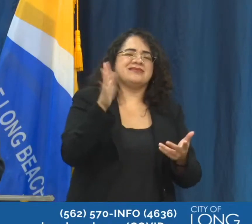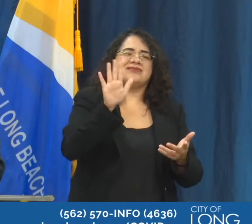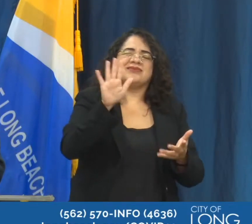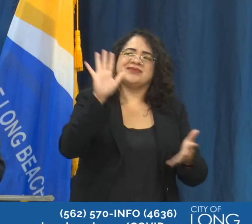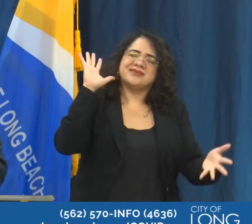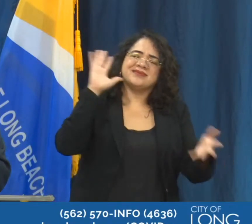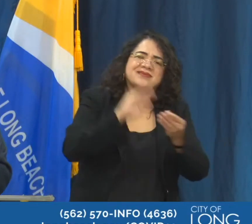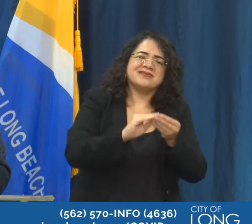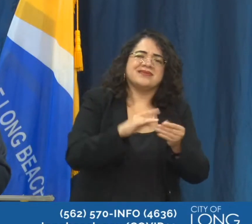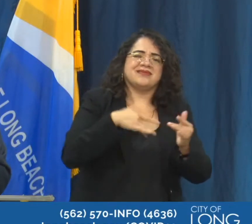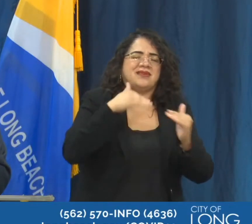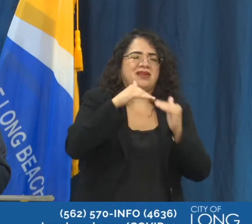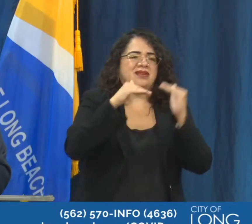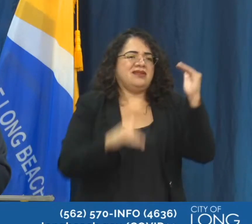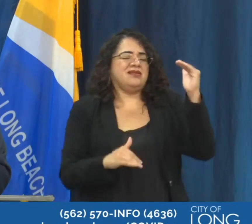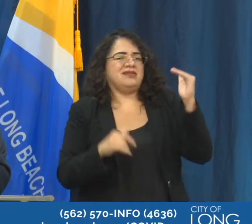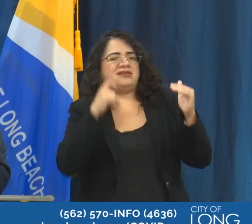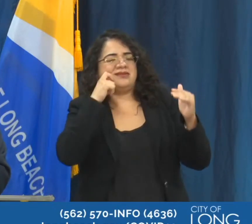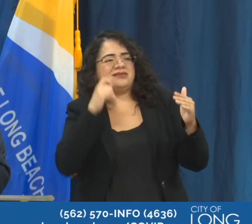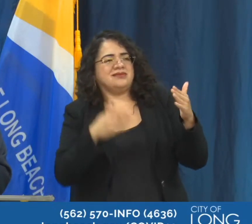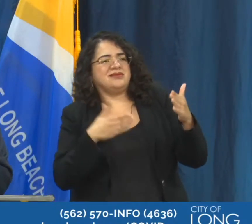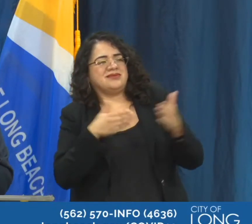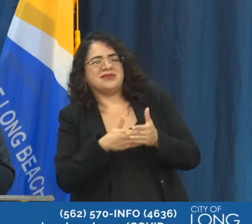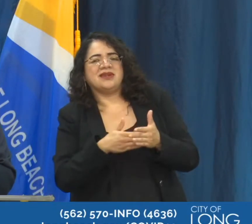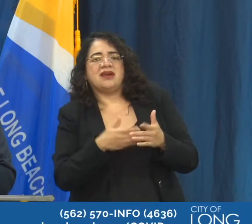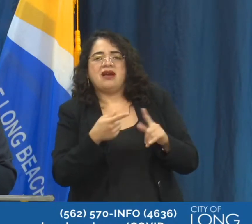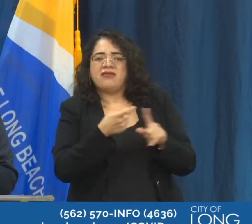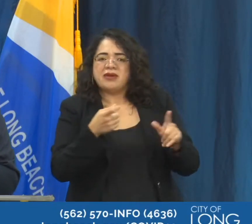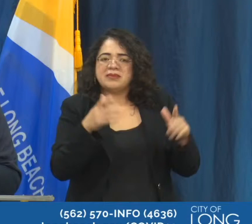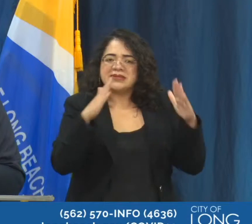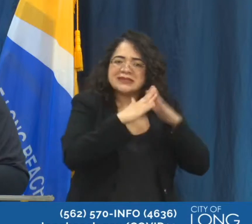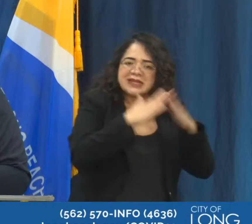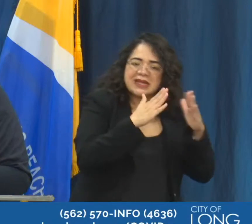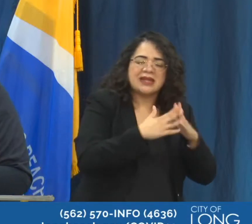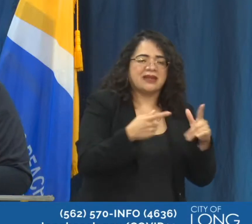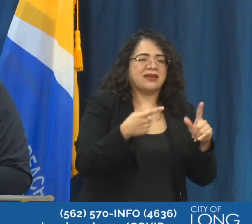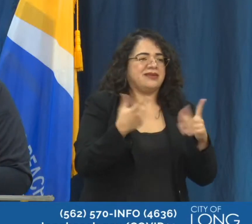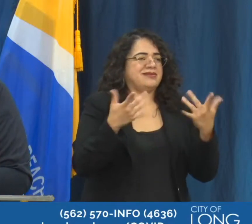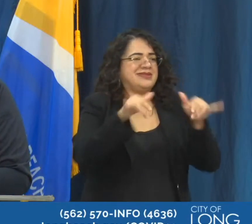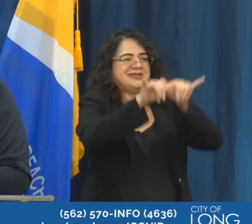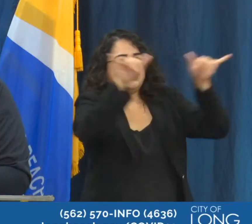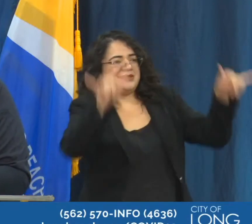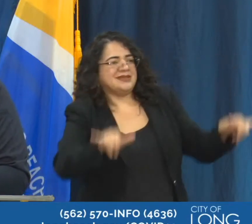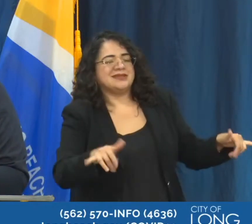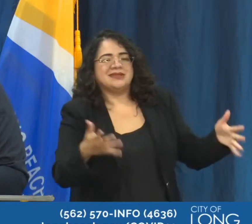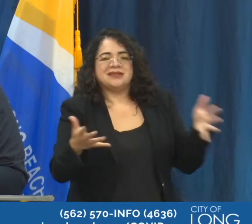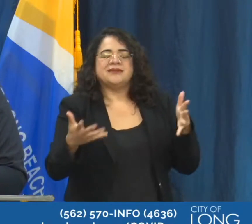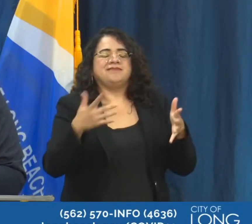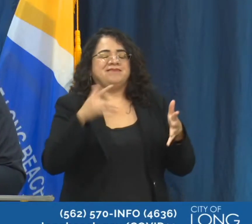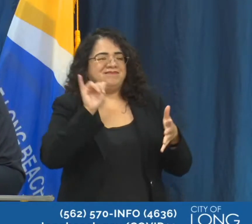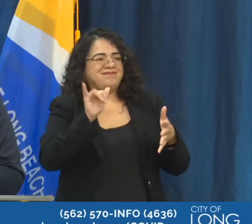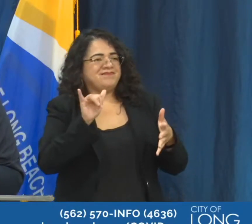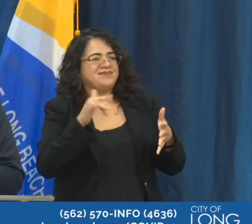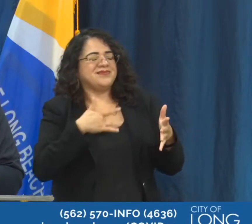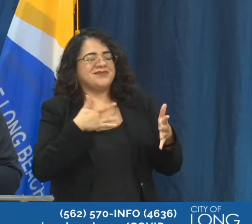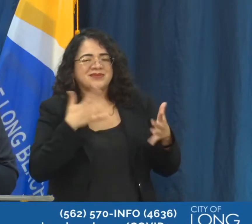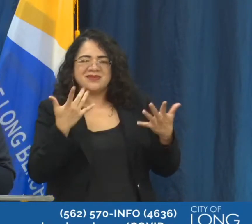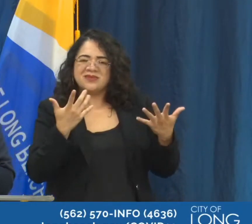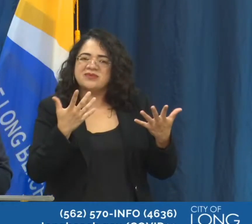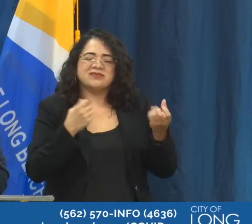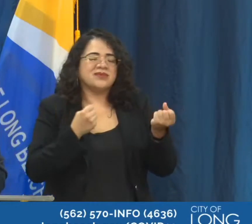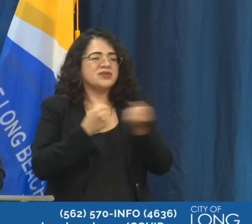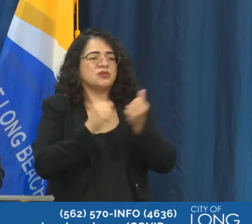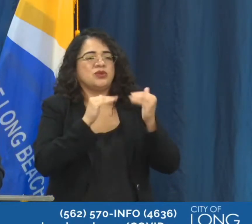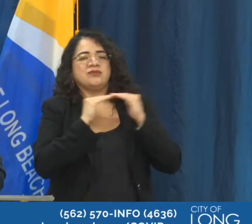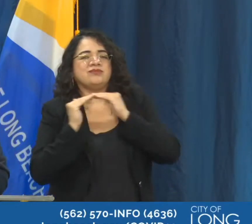desigualdad como parte del proceso de la ciudad para restable ser un marco de reconcilia sion para la ciudad de long beach más